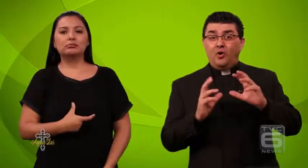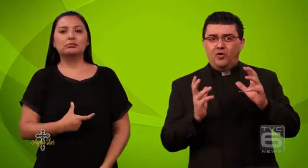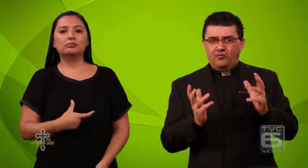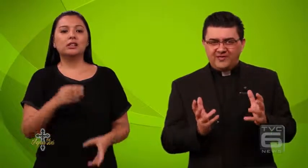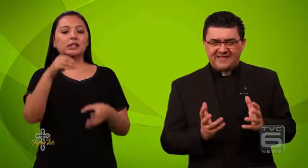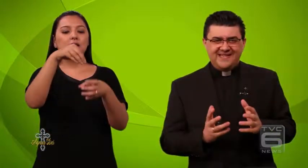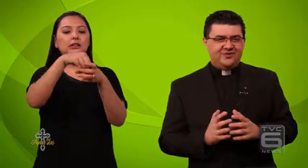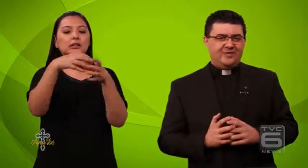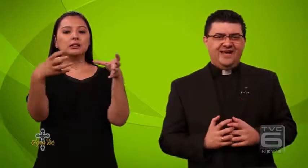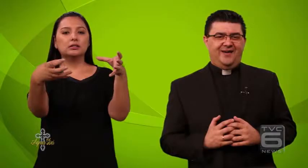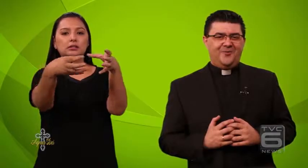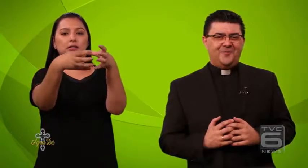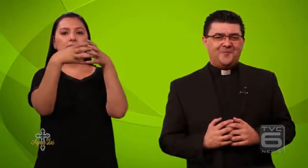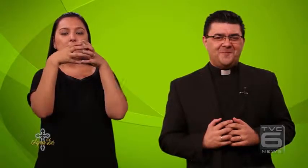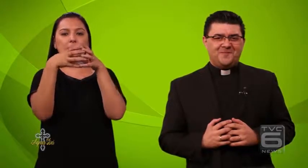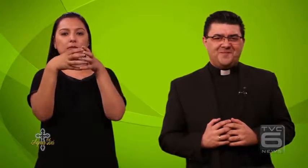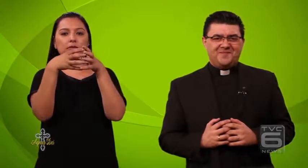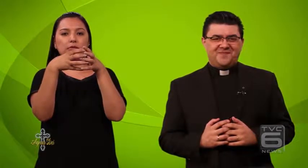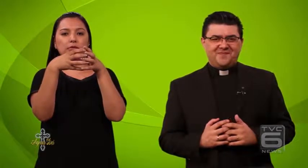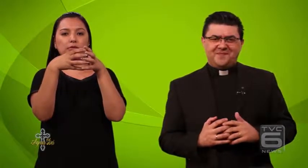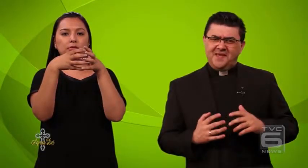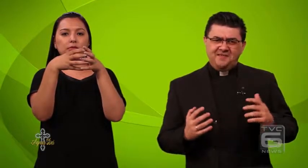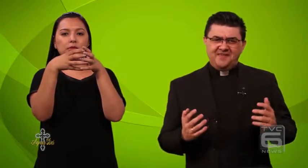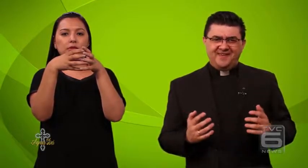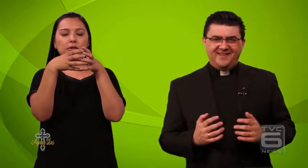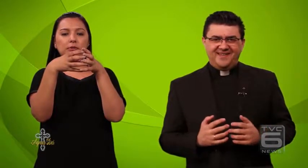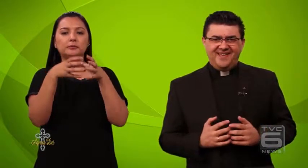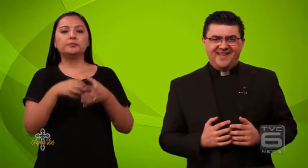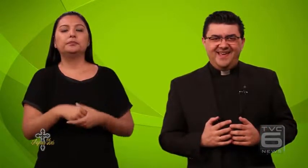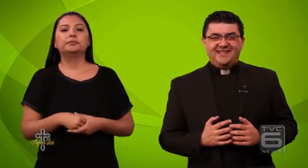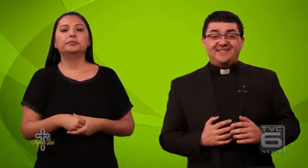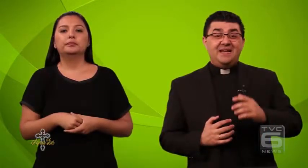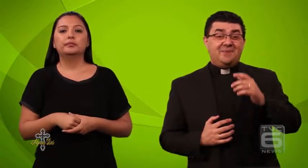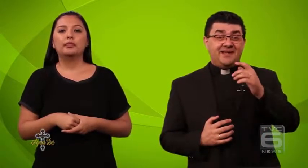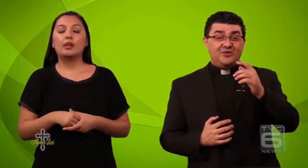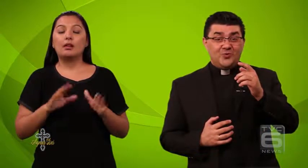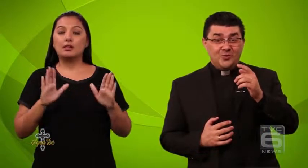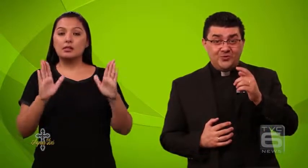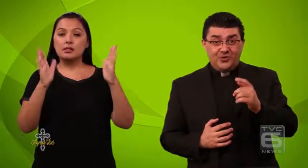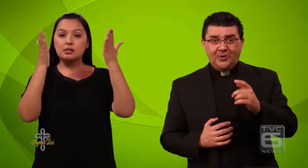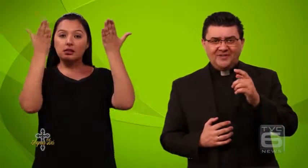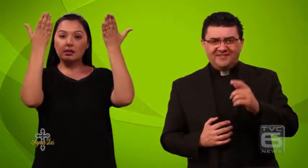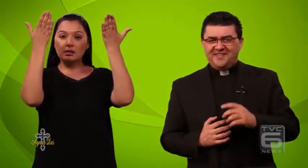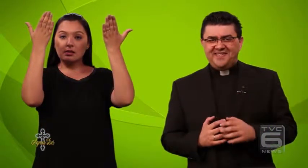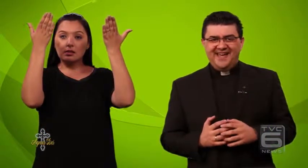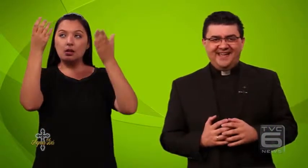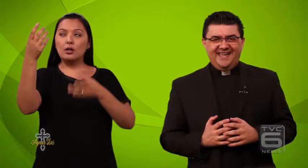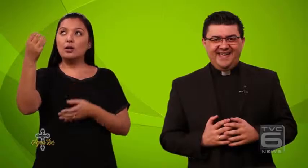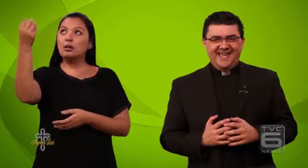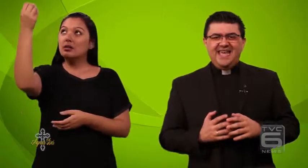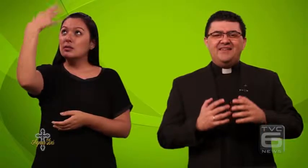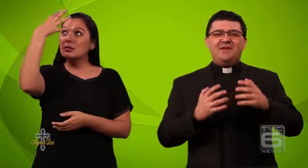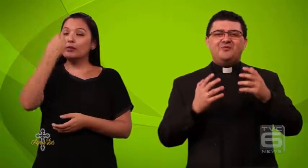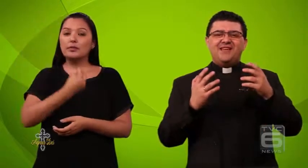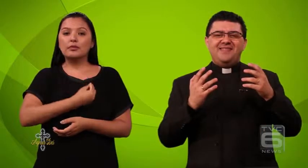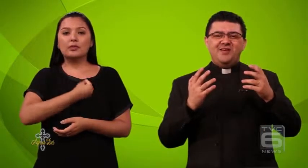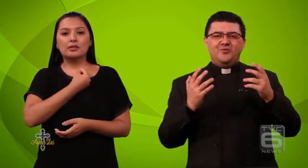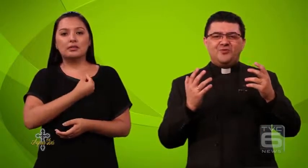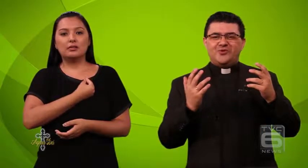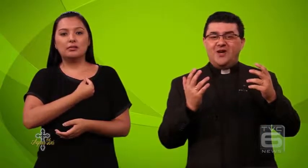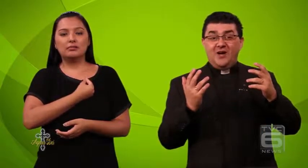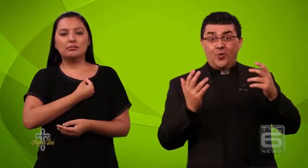da certeza da vida nova em Cristo Jesus ressuscitado. O tempo